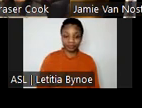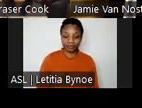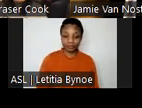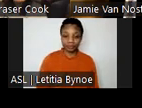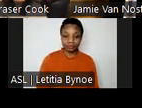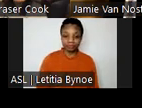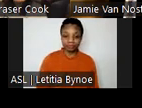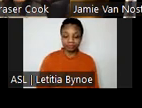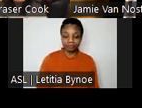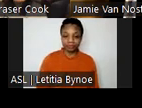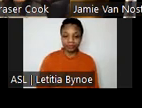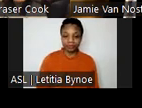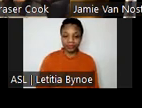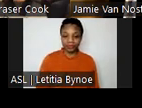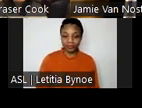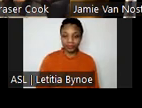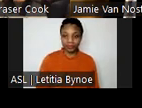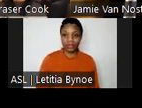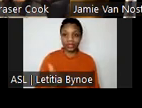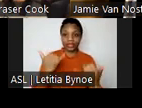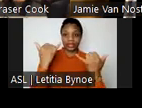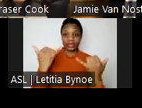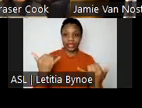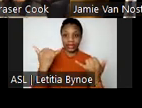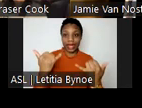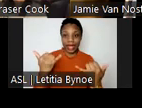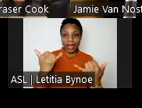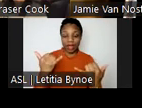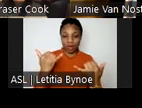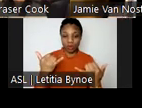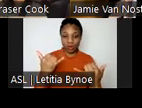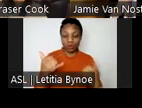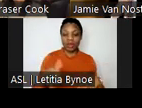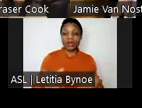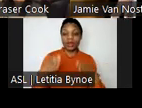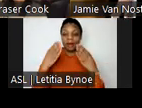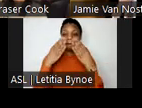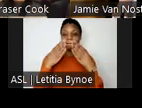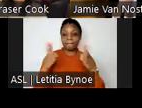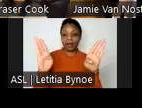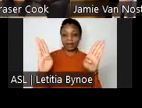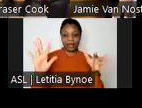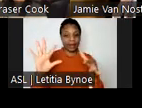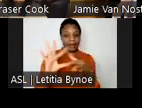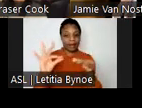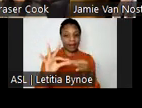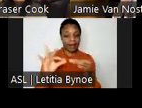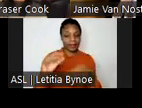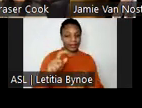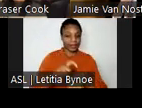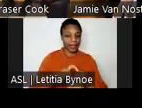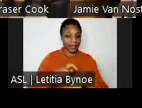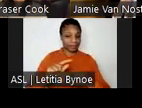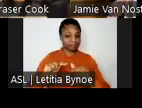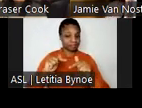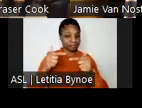múltiples y ahora vamos a pasar hacia el